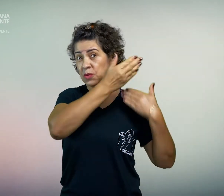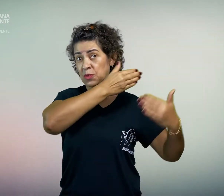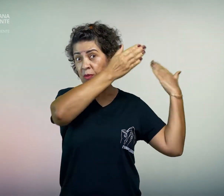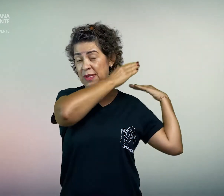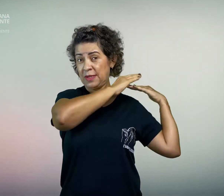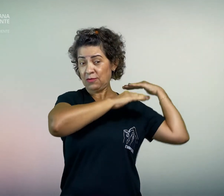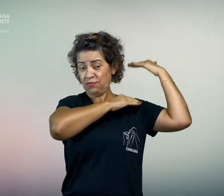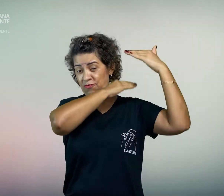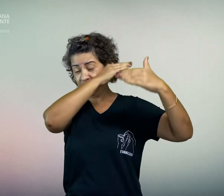danificaram.